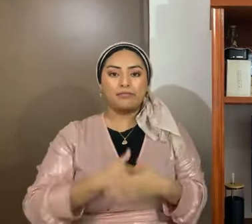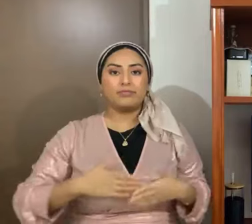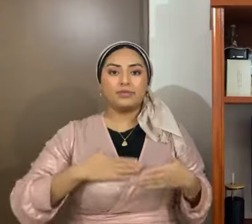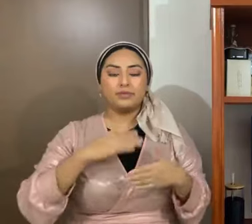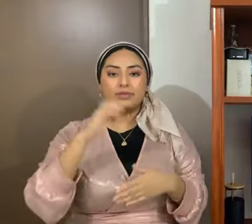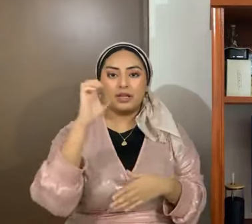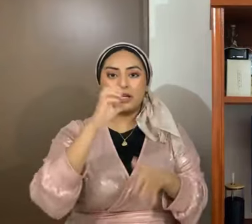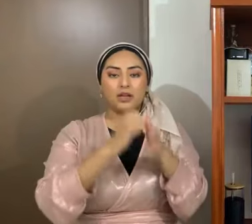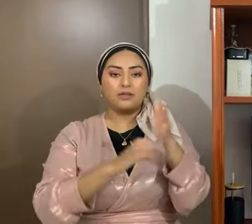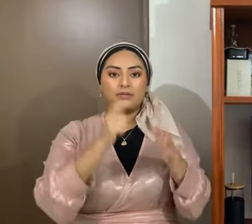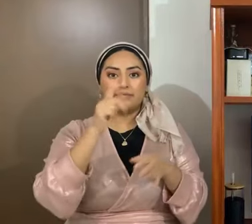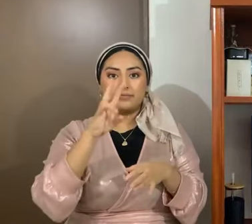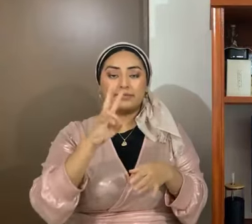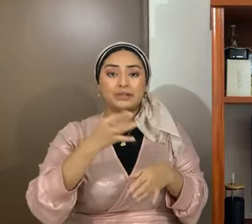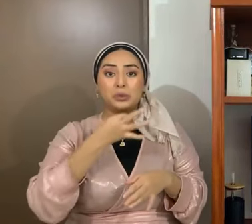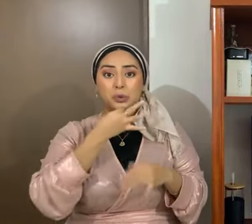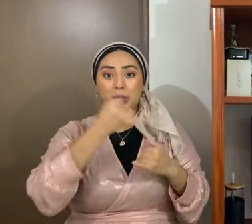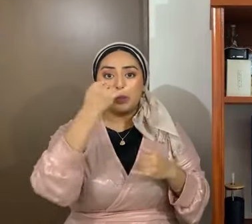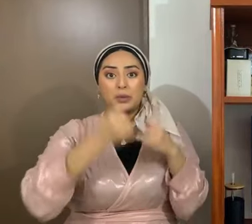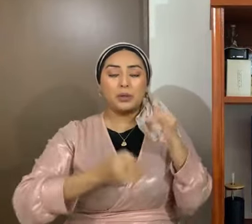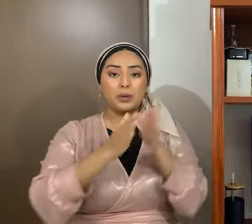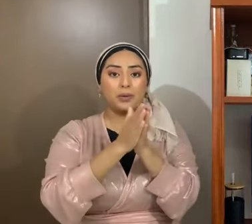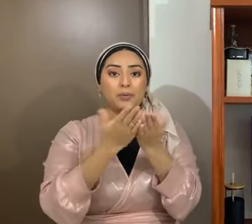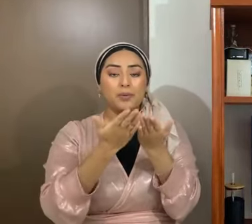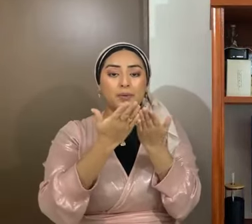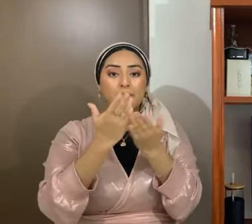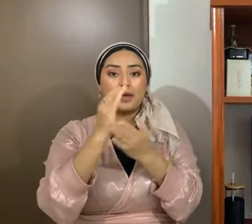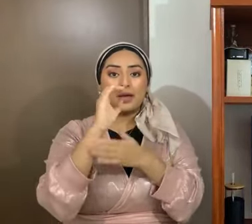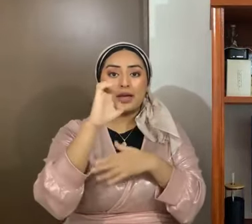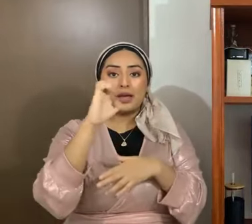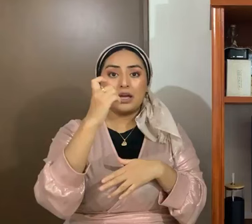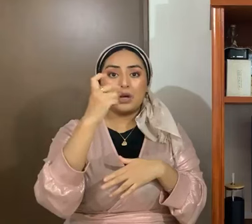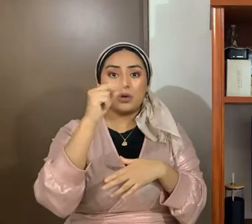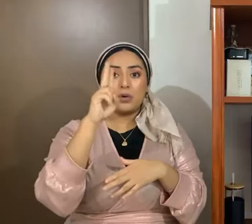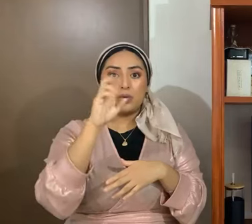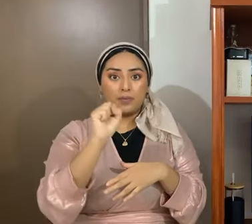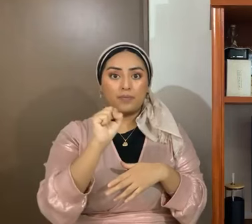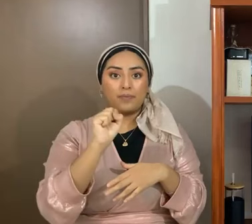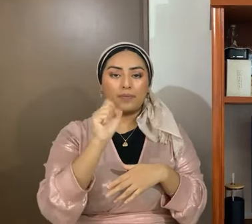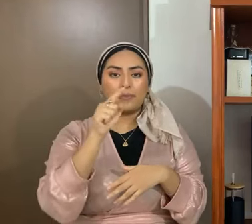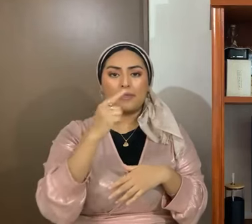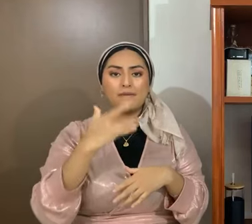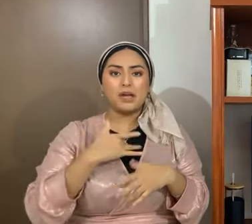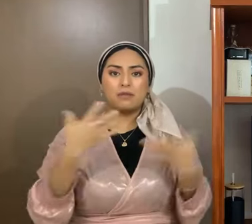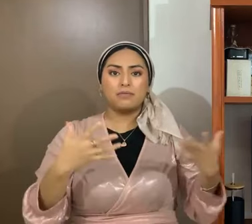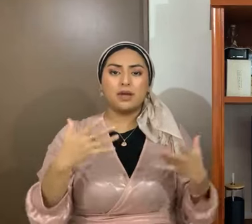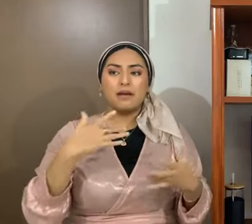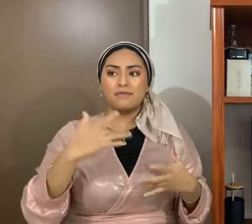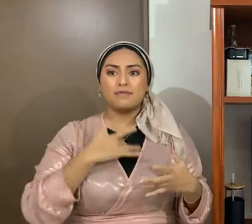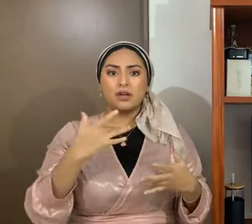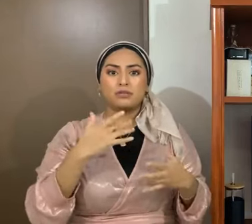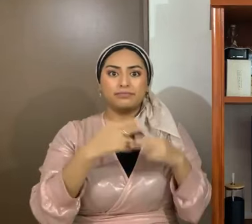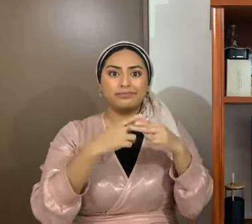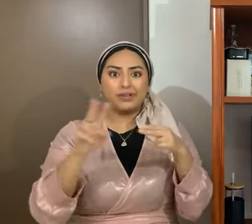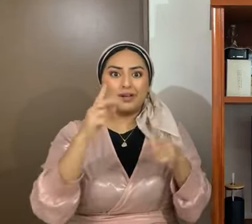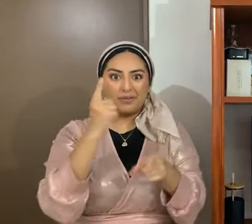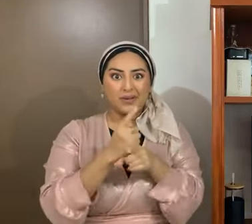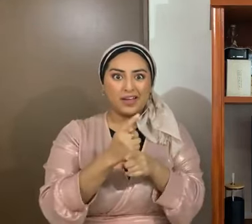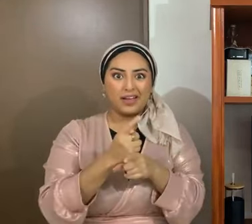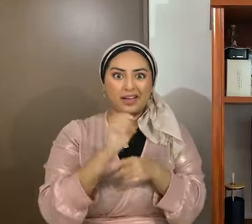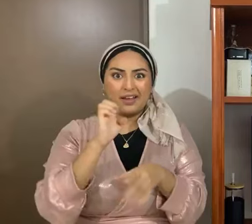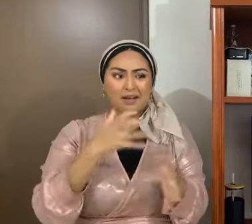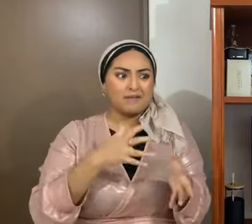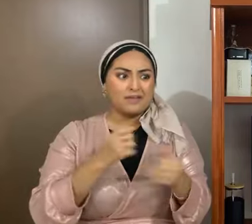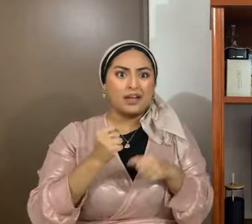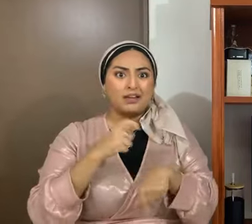Éxodo 27. Ya vamos terminando el precioso libro de Shemot. ¿Cómo lo han sentido? Yo lo he sentido muy cortito, como que